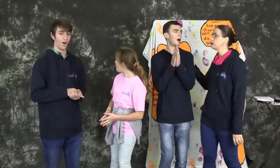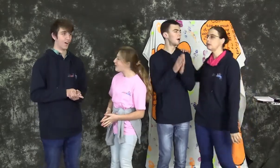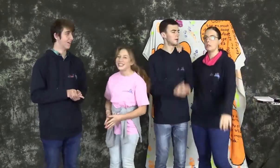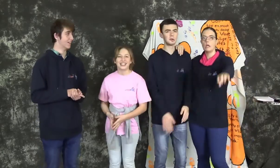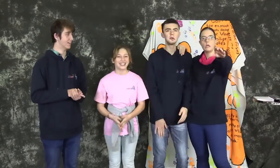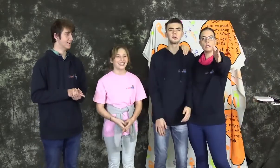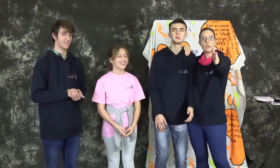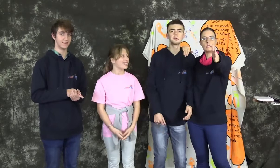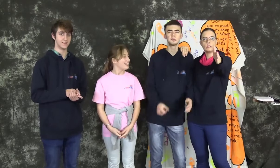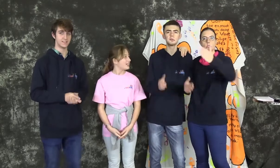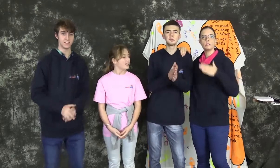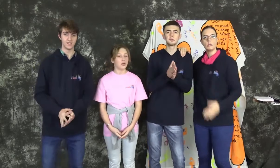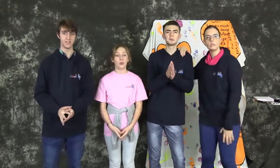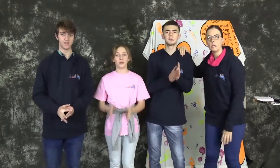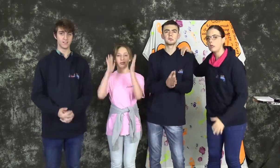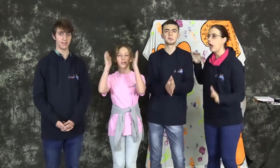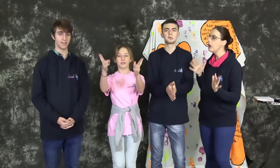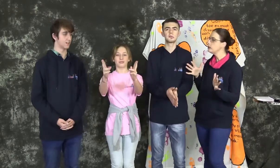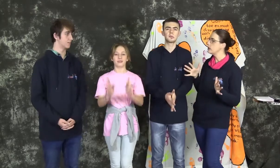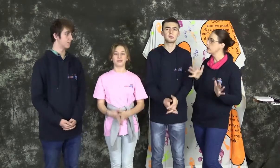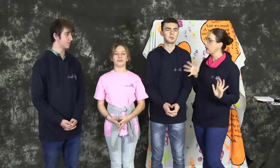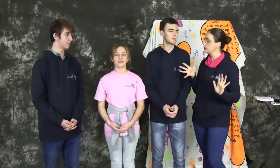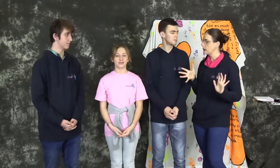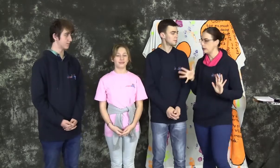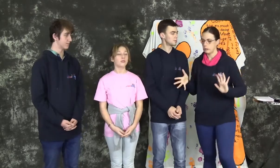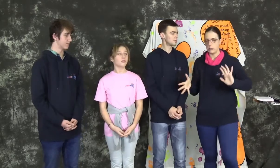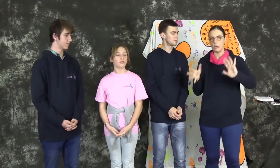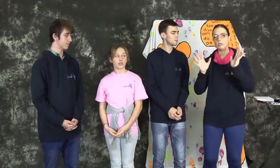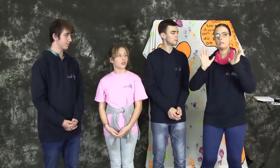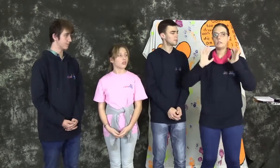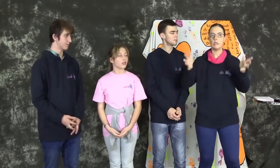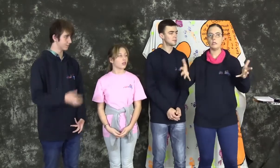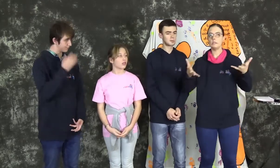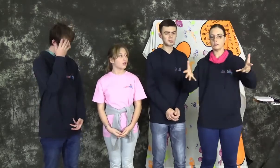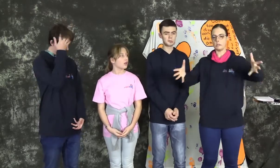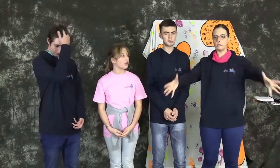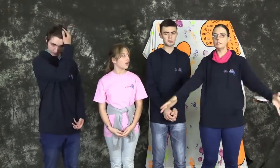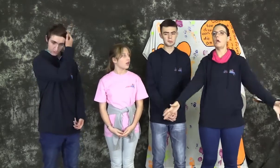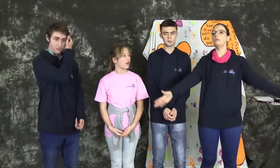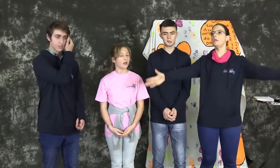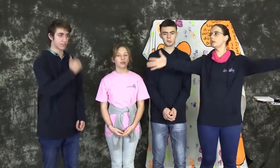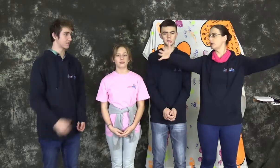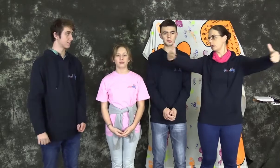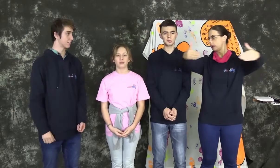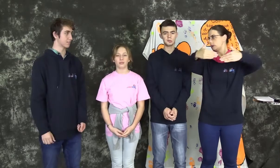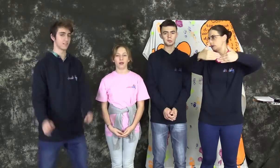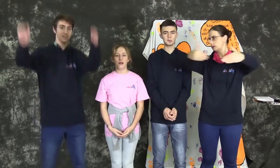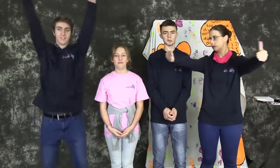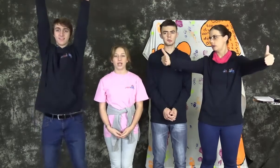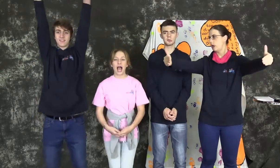so. Focus. In die oude dag in die Bijbelse tijd. Het die steen in die dorp het hulle hoë mure om hulle gebou. Ek